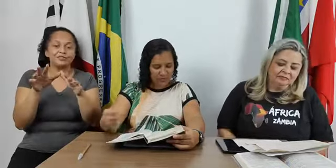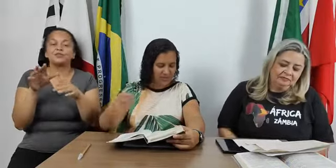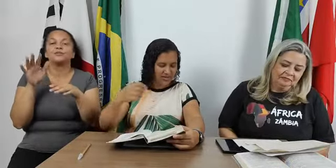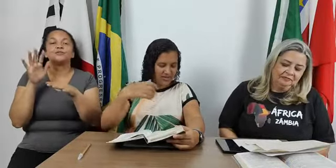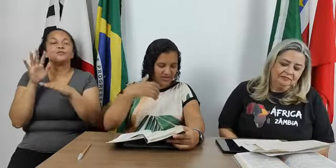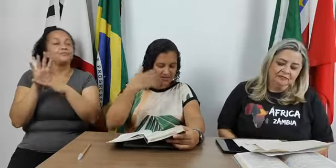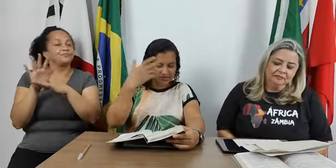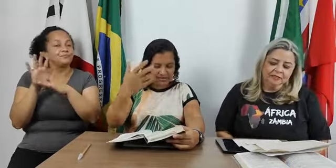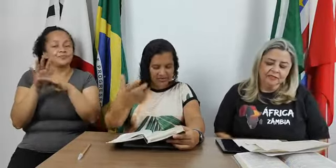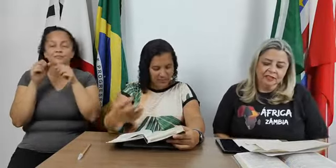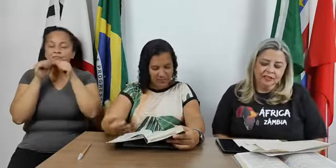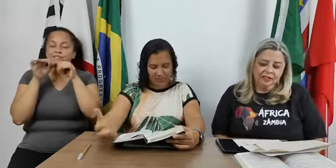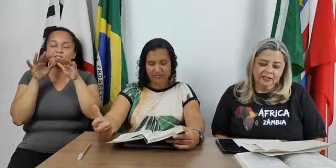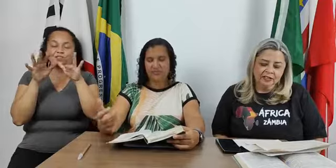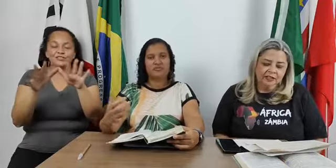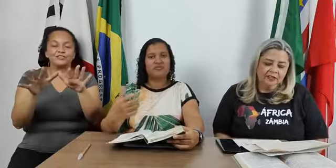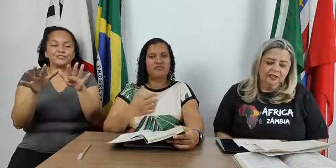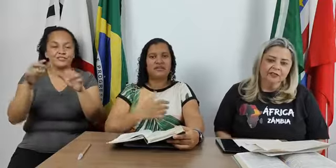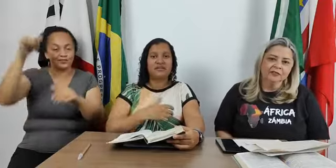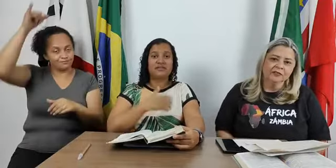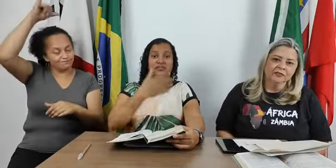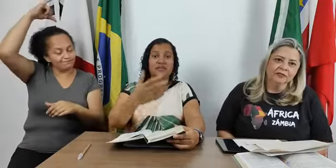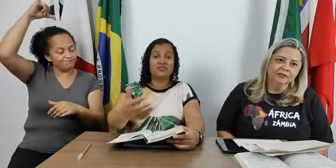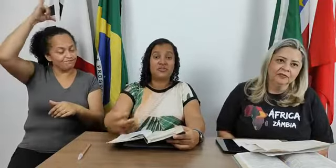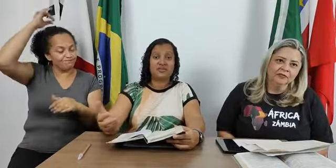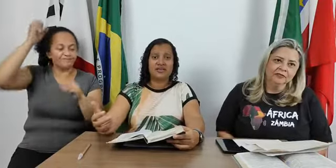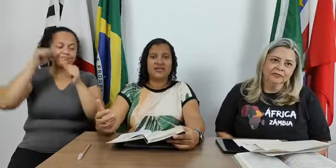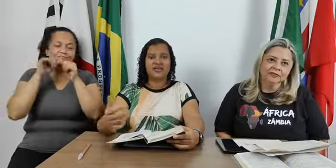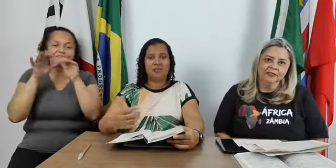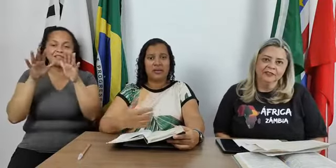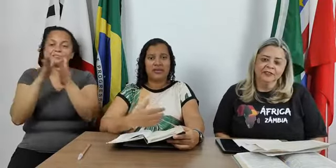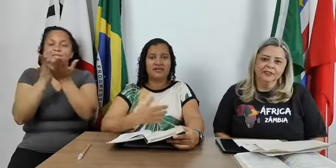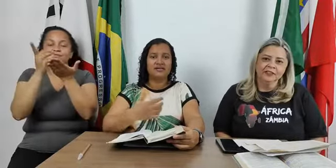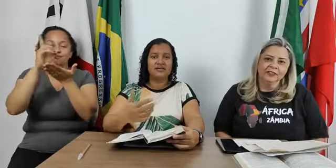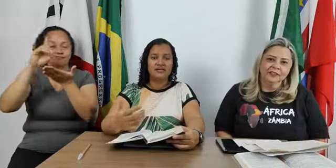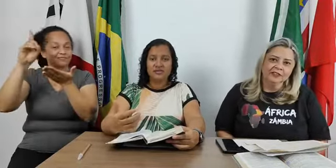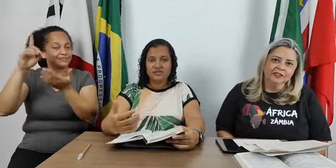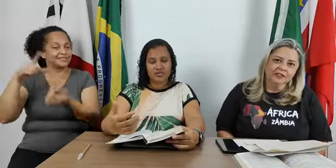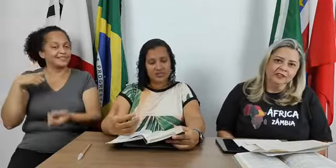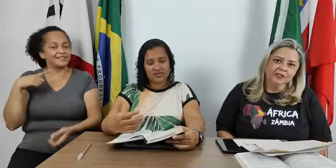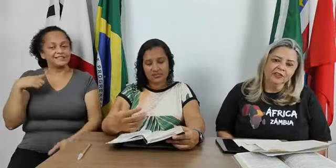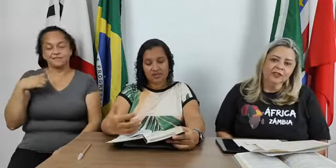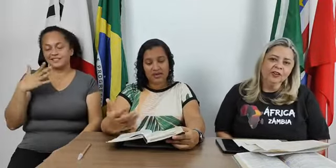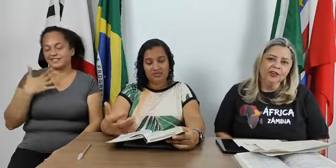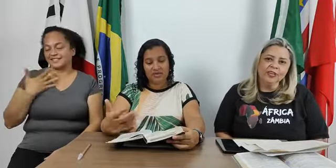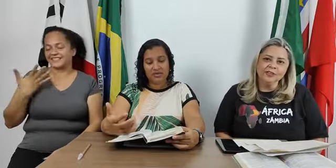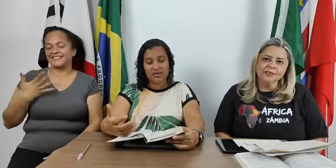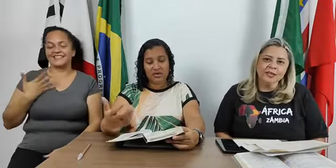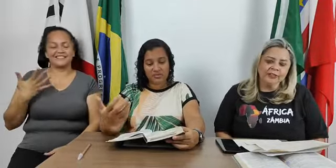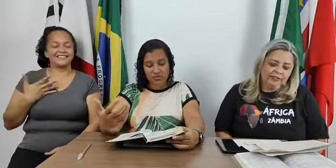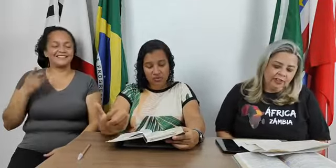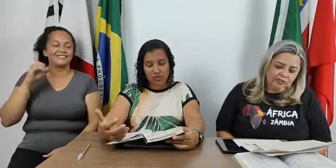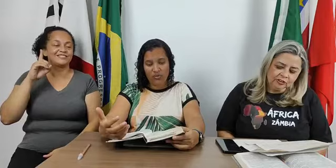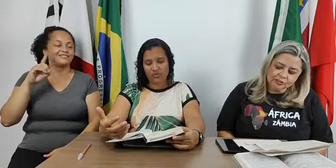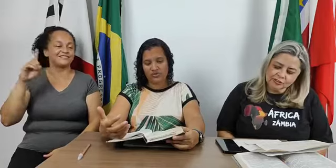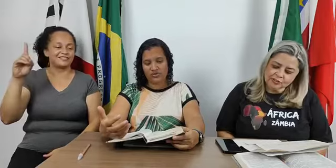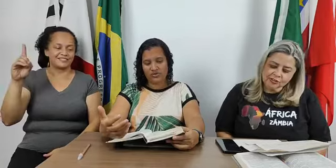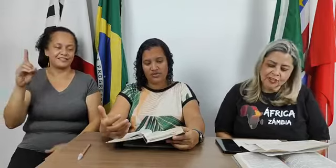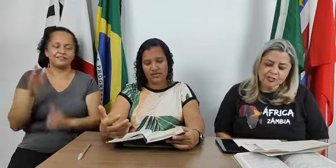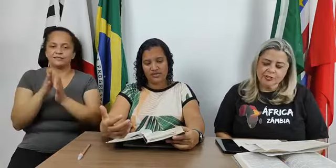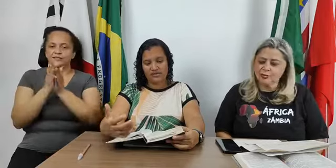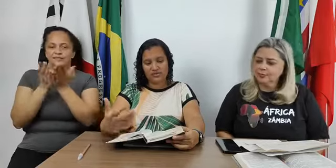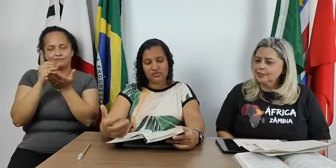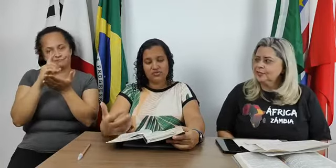que fosse consagrado, que a palavra fosse vivificada, para que tivesse alegria plena. Gente, essa palavra é para Deus nós maravilhoso.